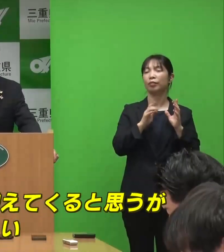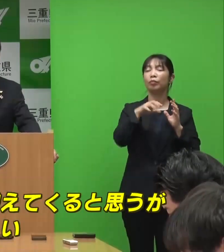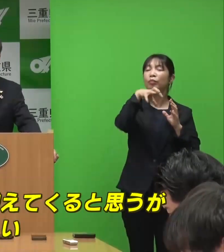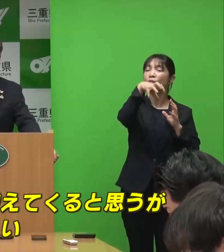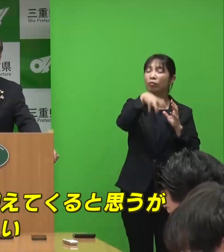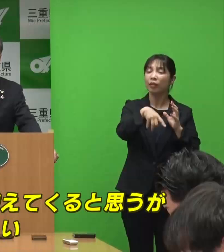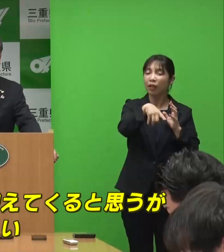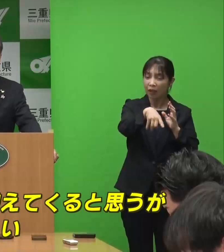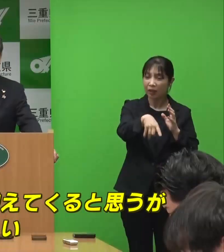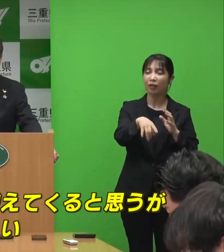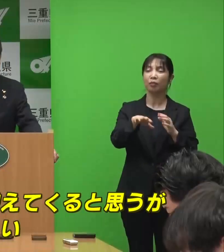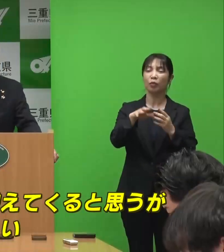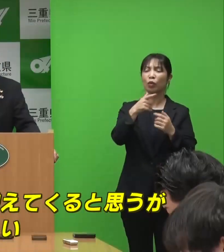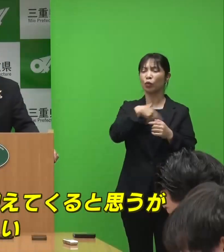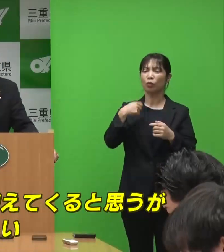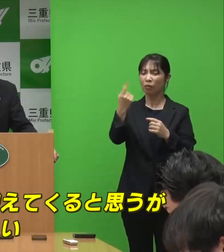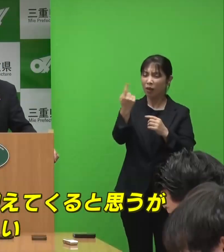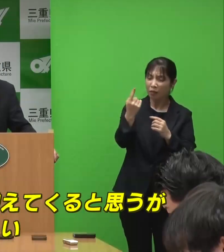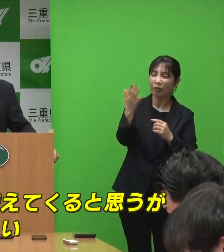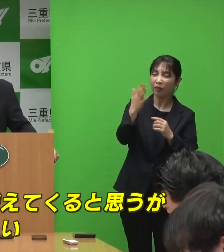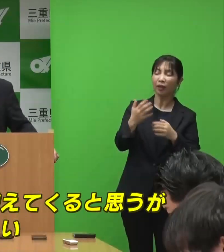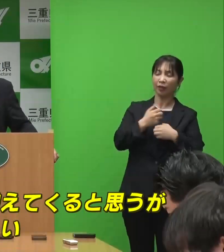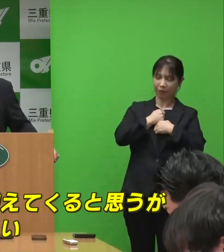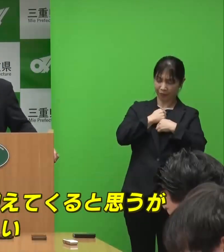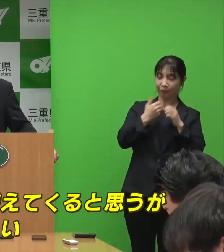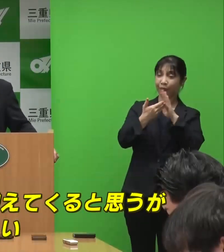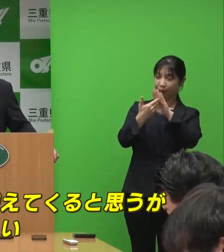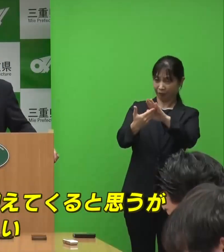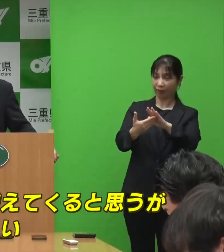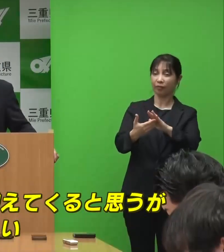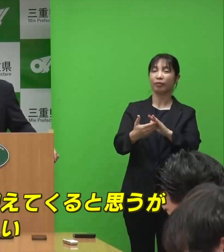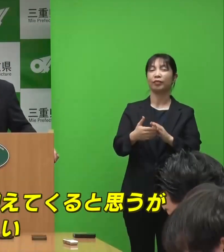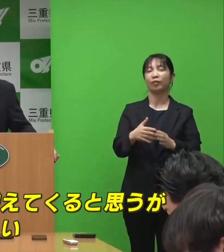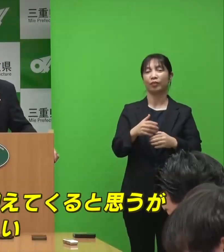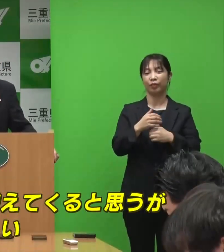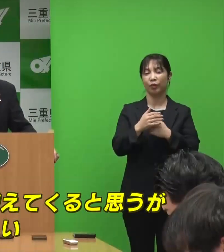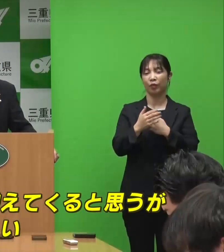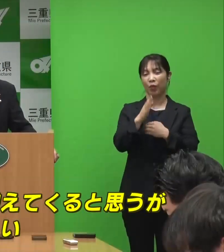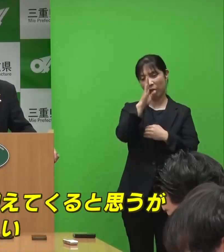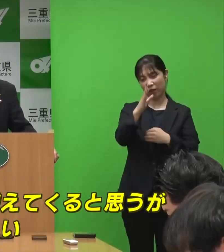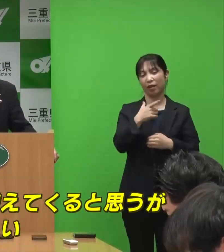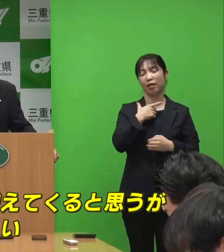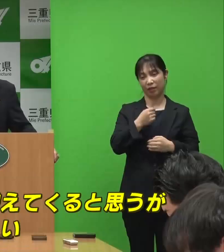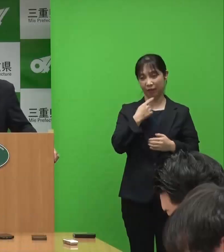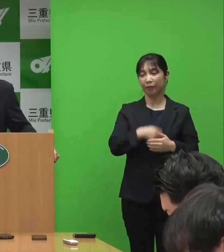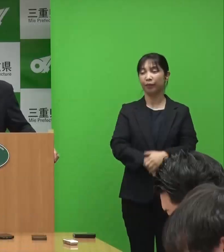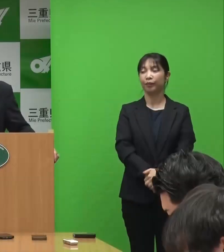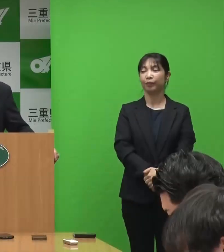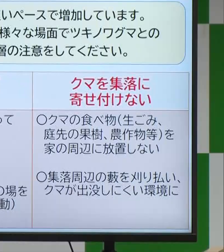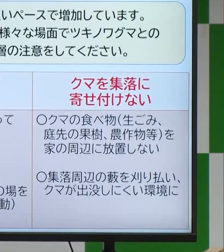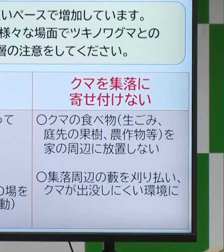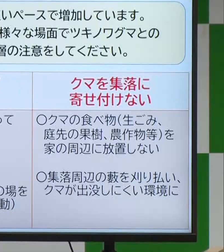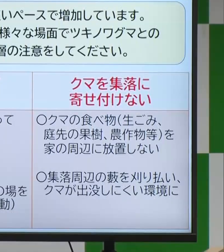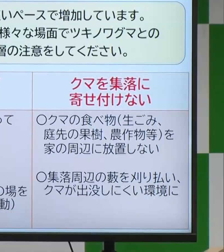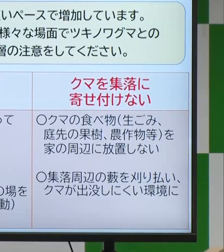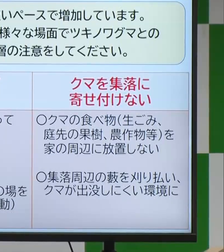も十分注意をしていただいて対応していただければという風に思ってい